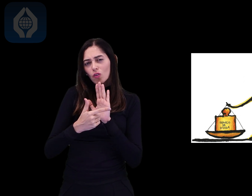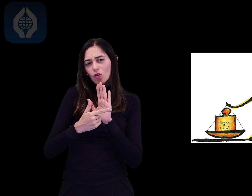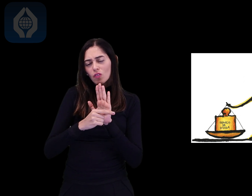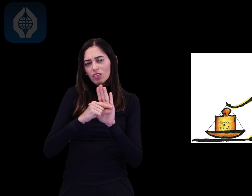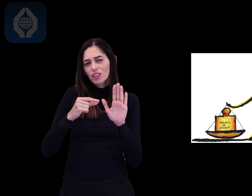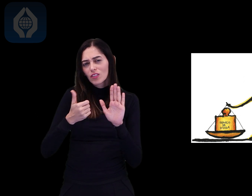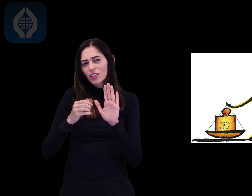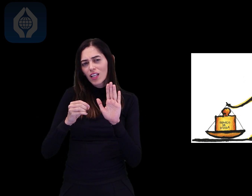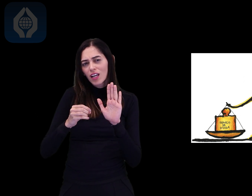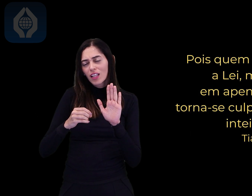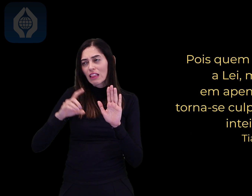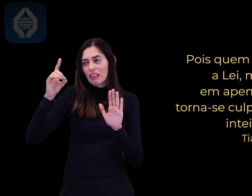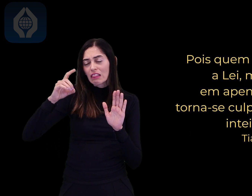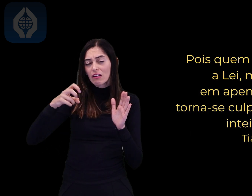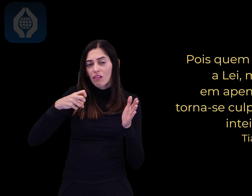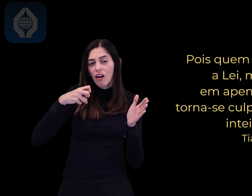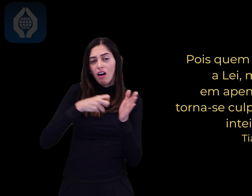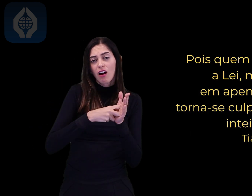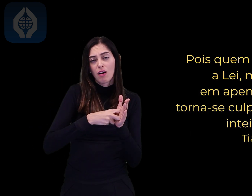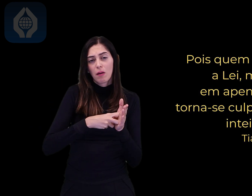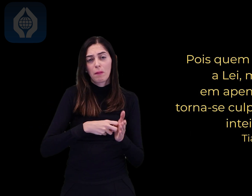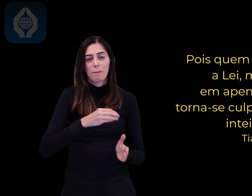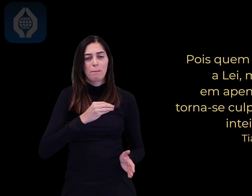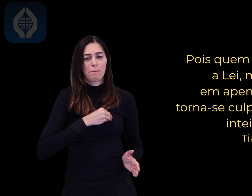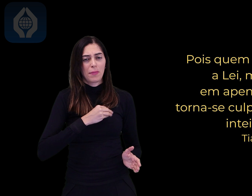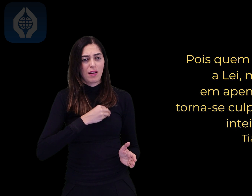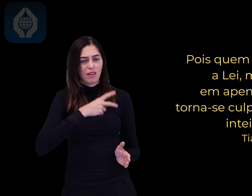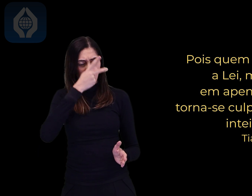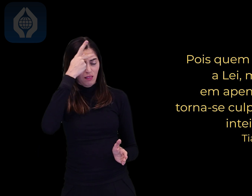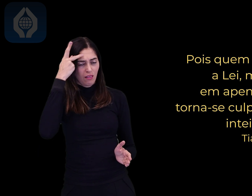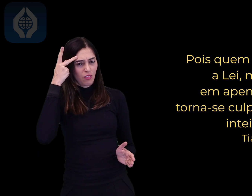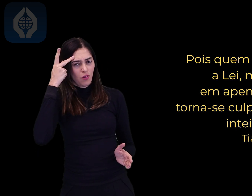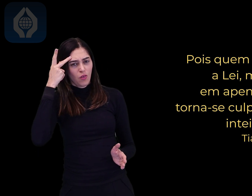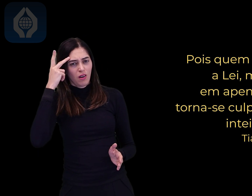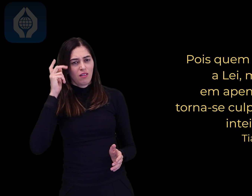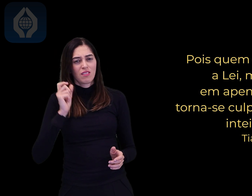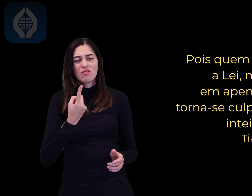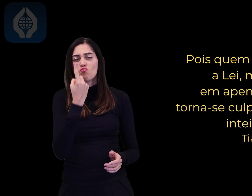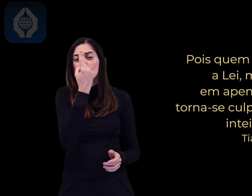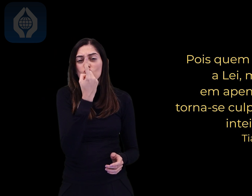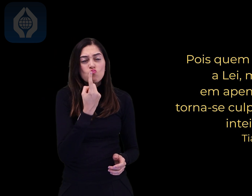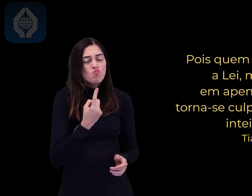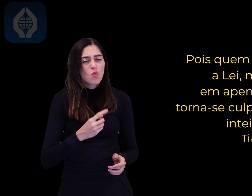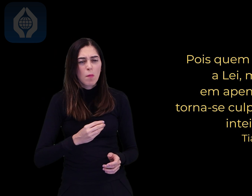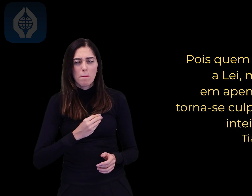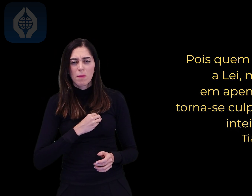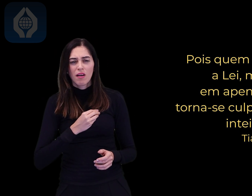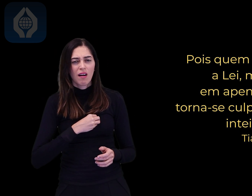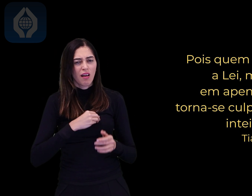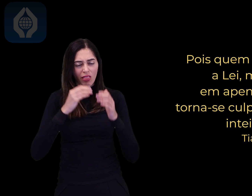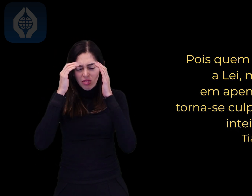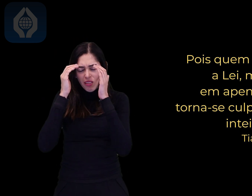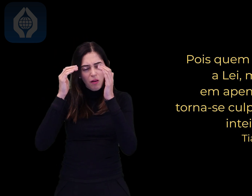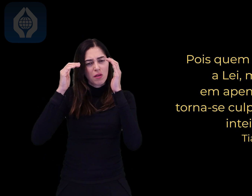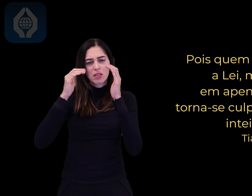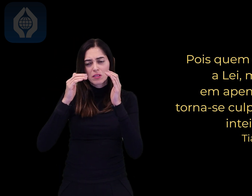pecado. Lendo de novo Tiago 2:10, Deus castiga os pecadores, mesmo aqueles que